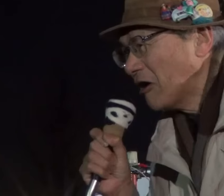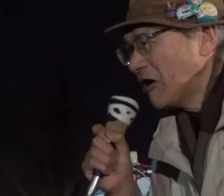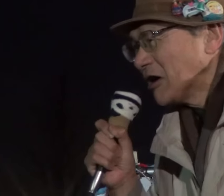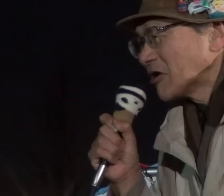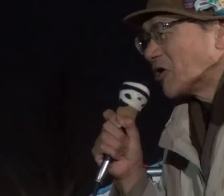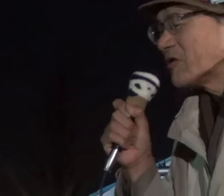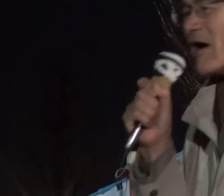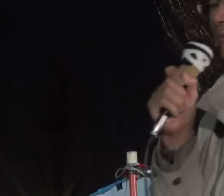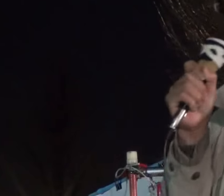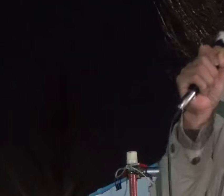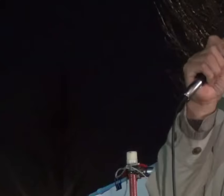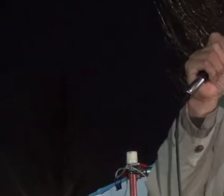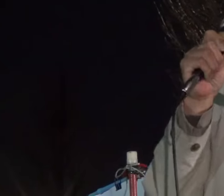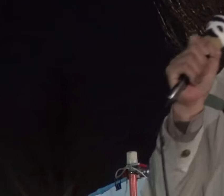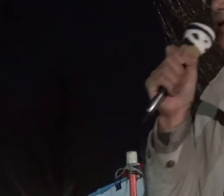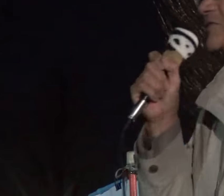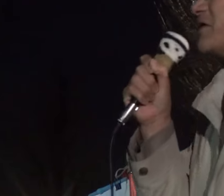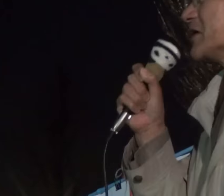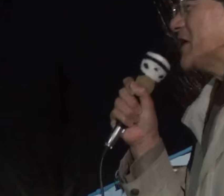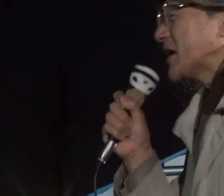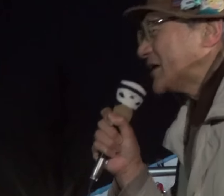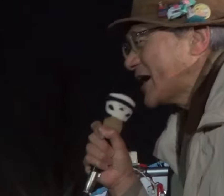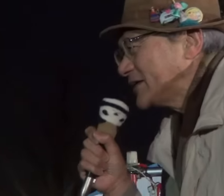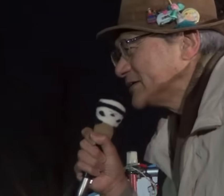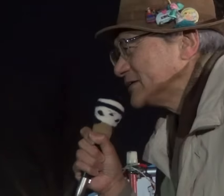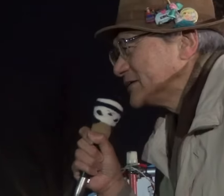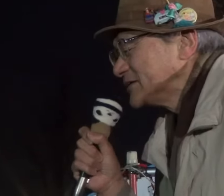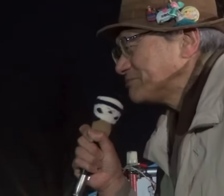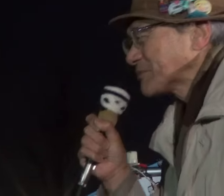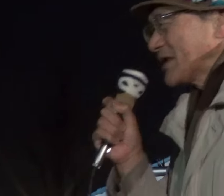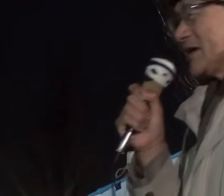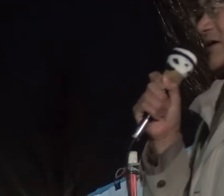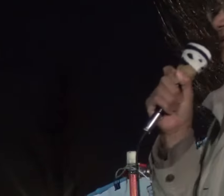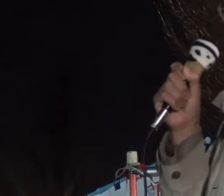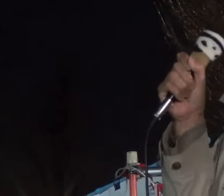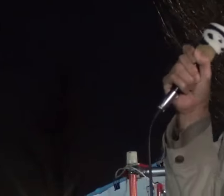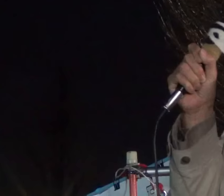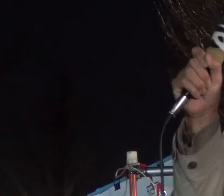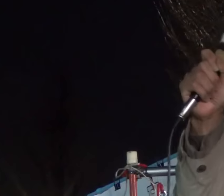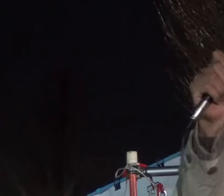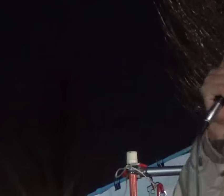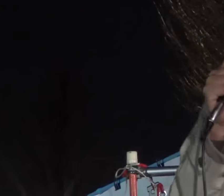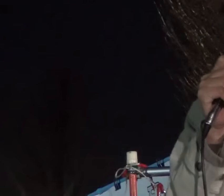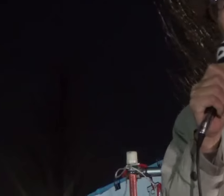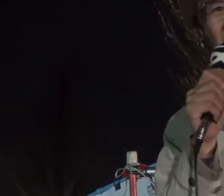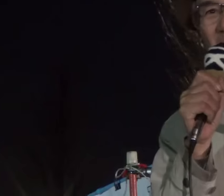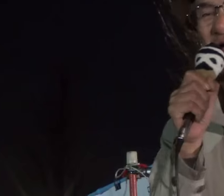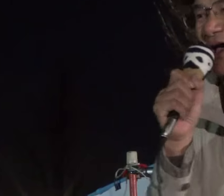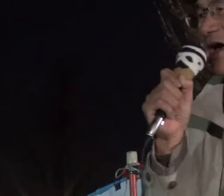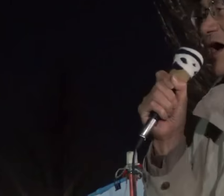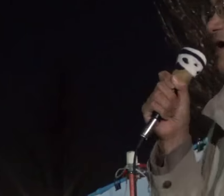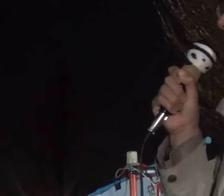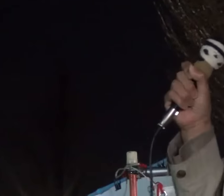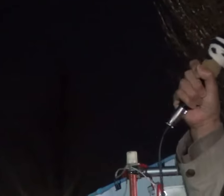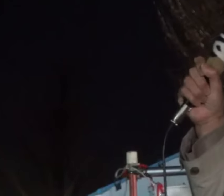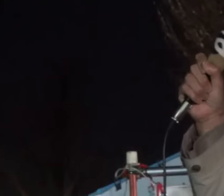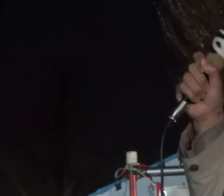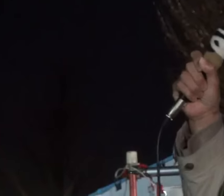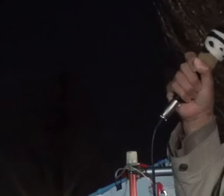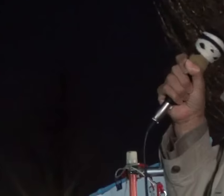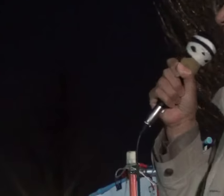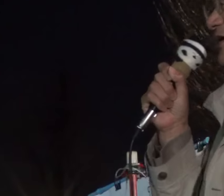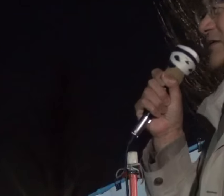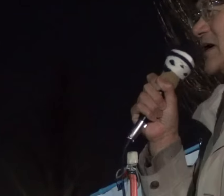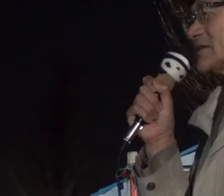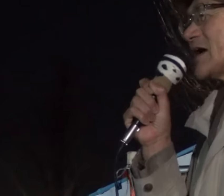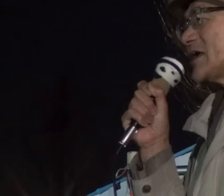、これはもう絶対許すわけにいかない。そして皆さん、この安倍内閣